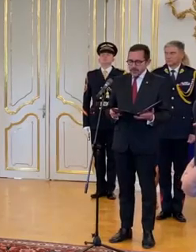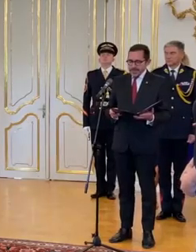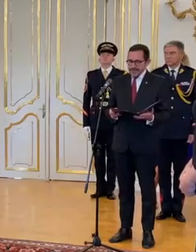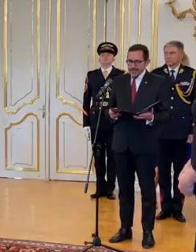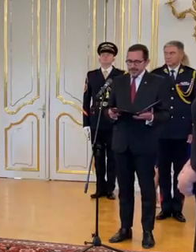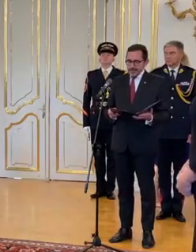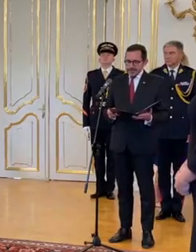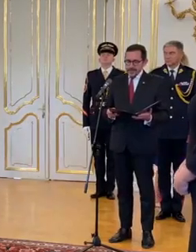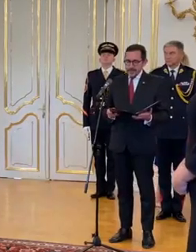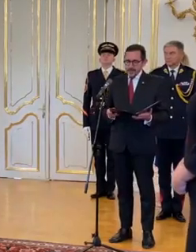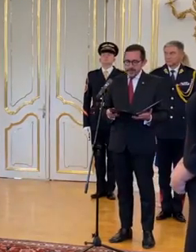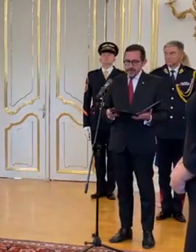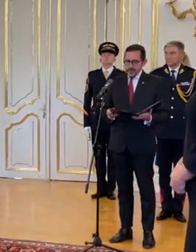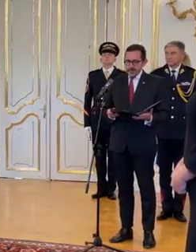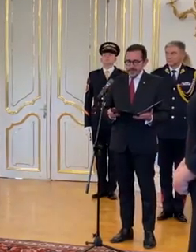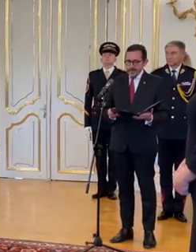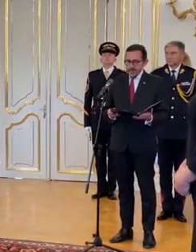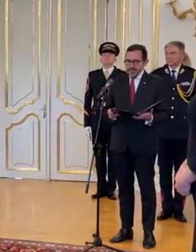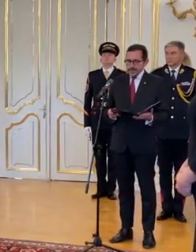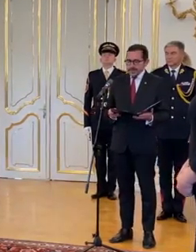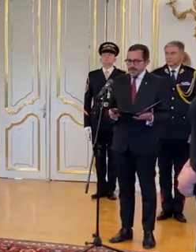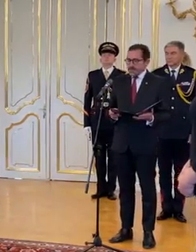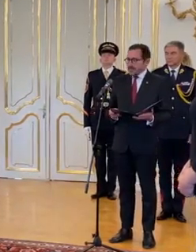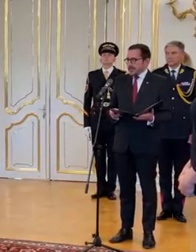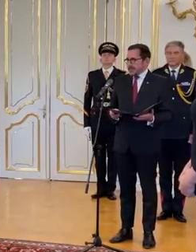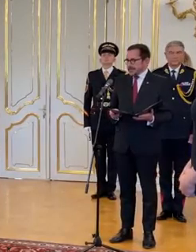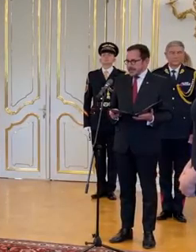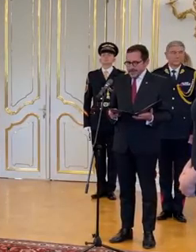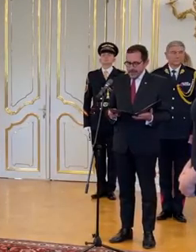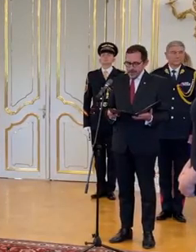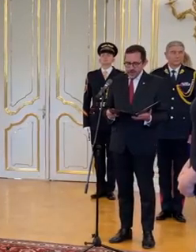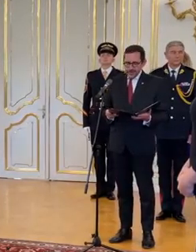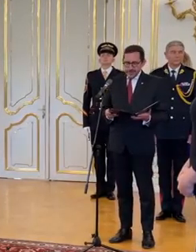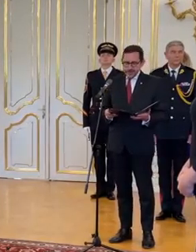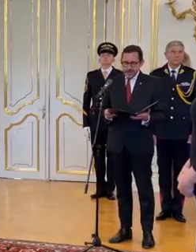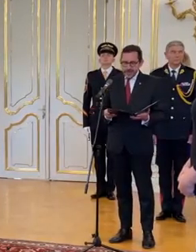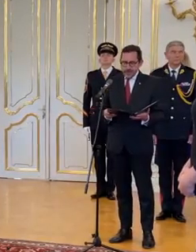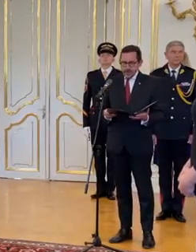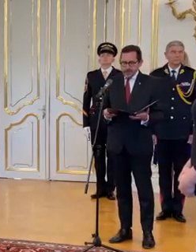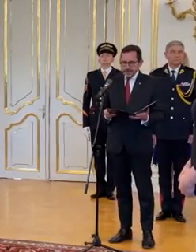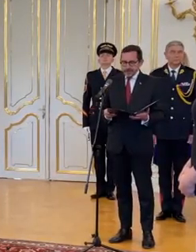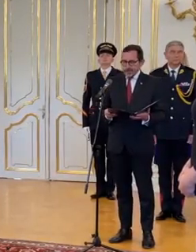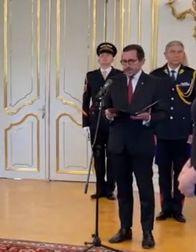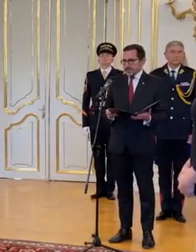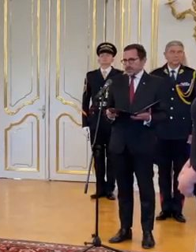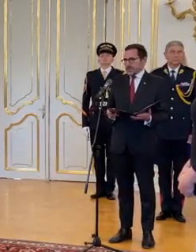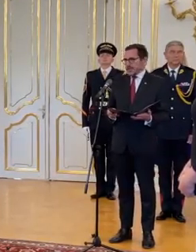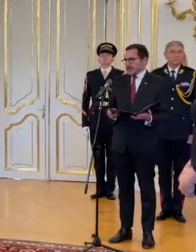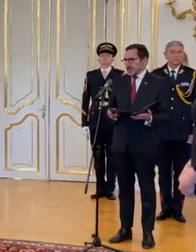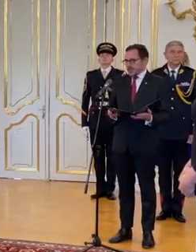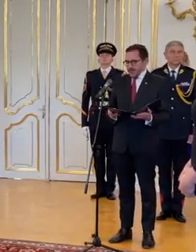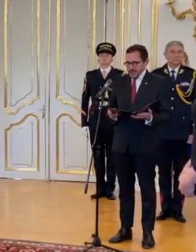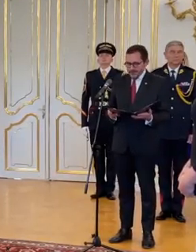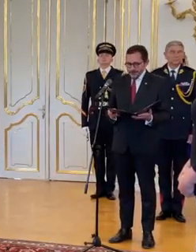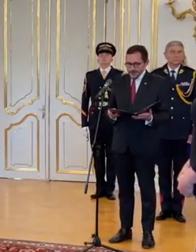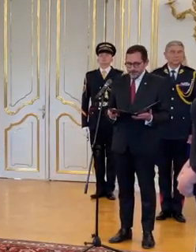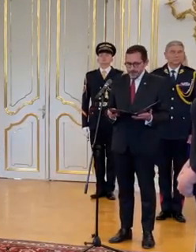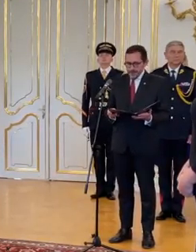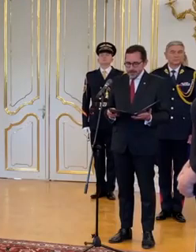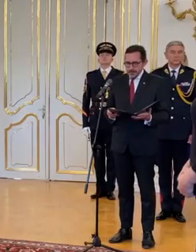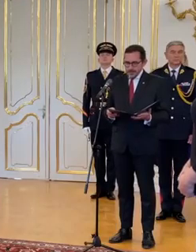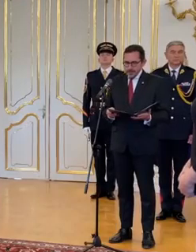funkciu člena vlády Slovenskej republiky povereného riadením Ministerstva zahraničných vecí a európskych záležitostí Slovenskej republiky.